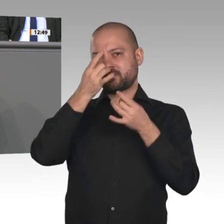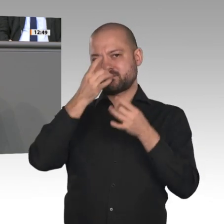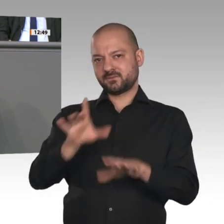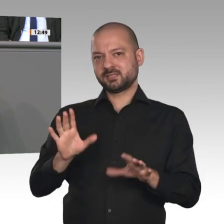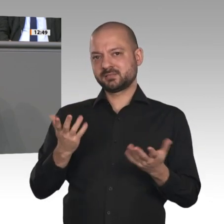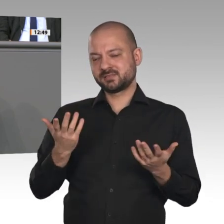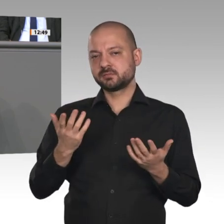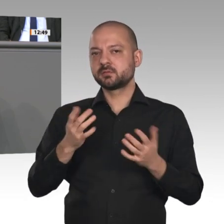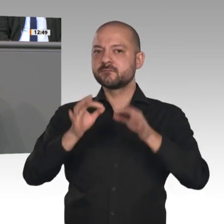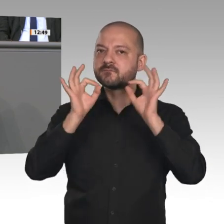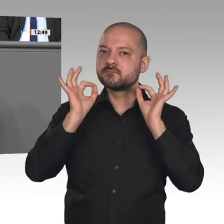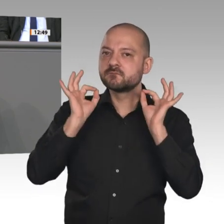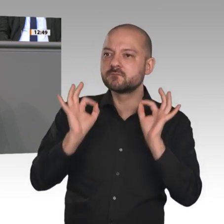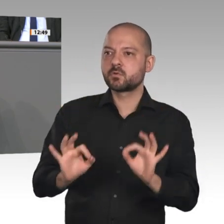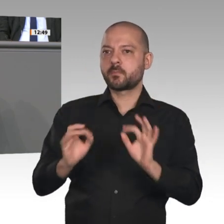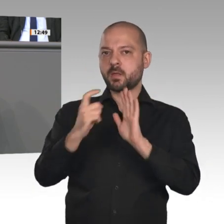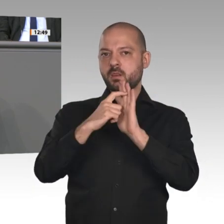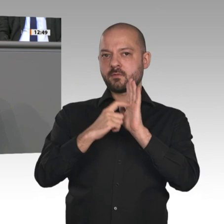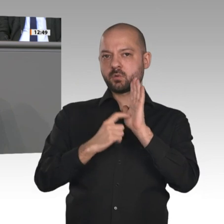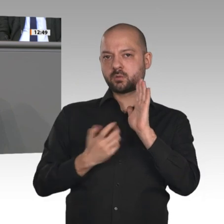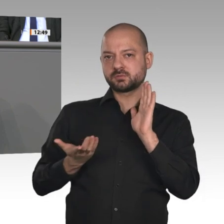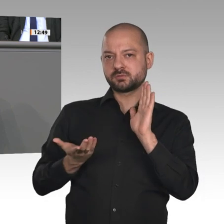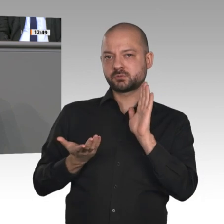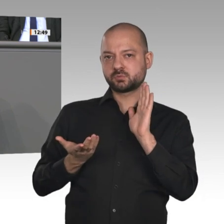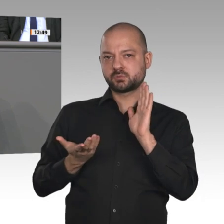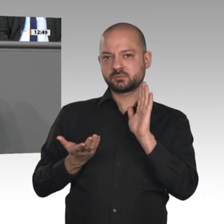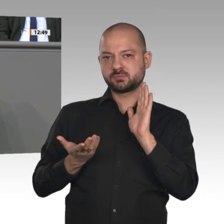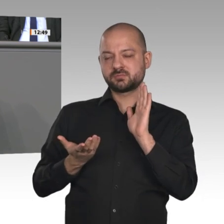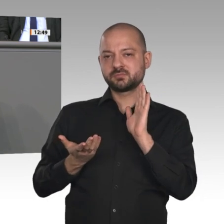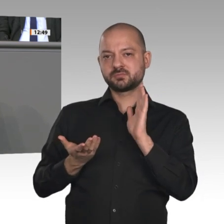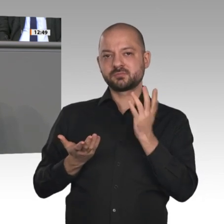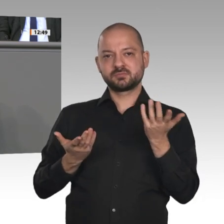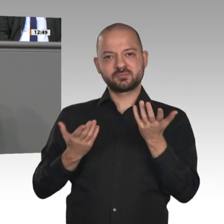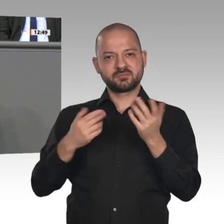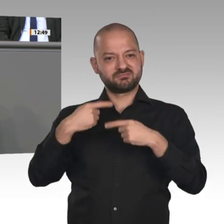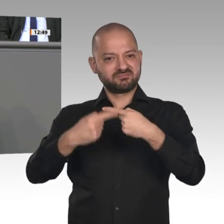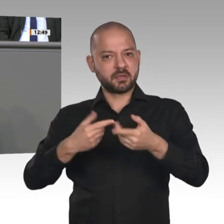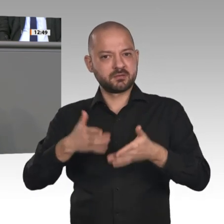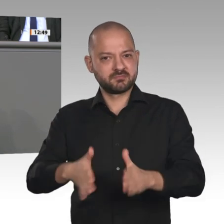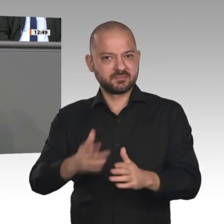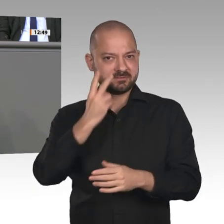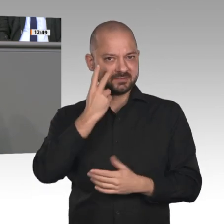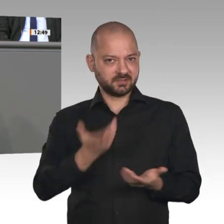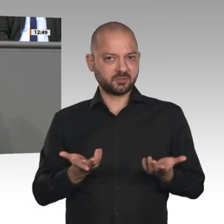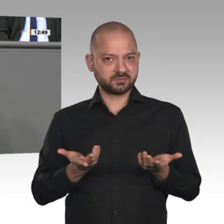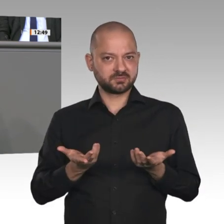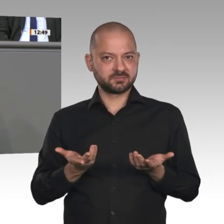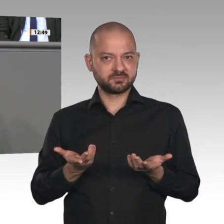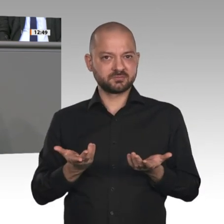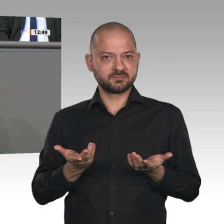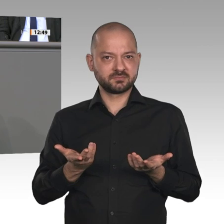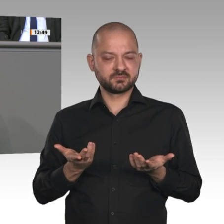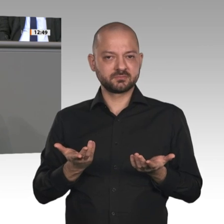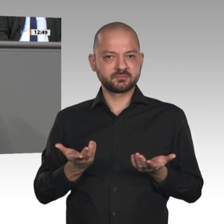fordern keinerlei Bindung an Deutschland für die Abkömmlinge, sodass bei ihnen eine gewisse Beliebigkeit bei der Einbürgerung zu befürchten